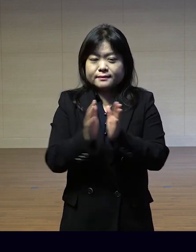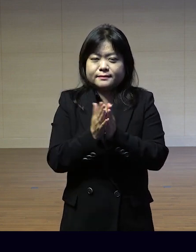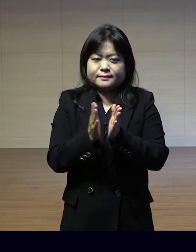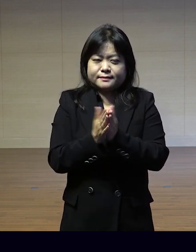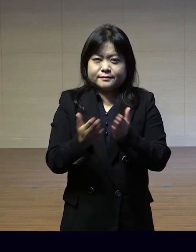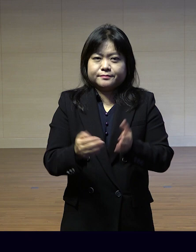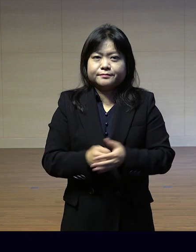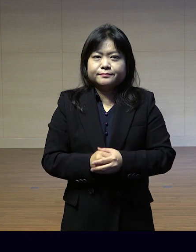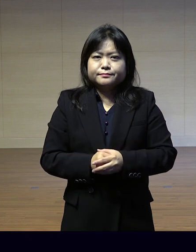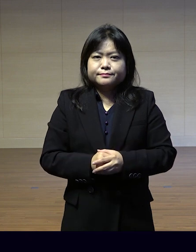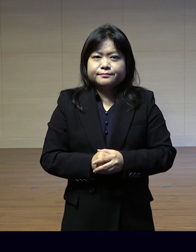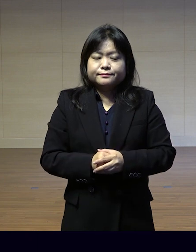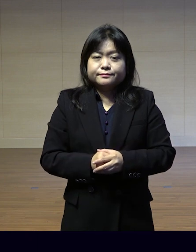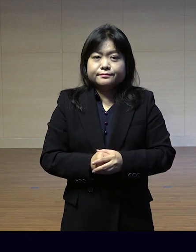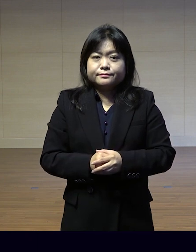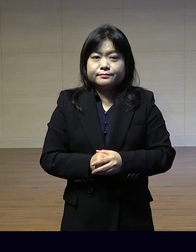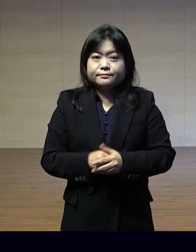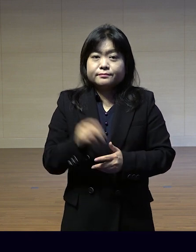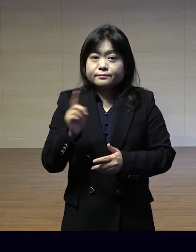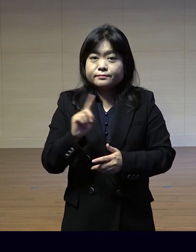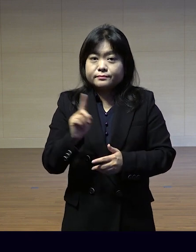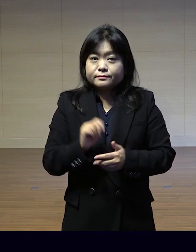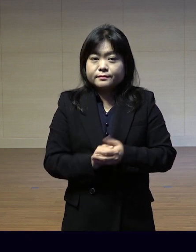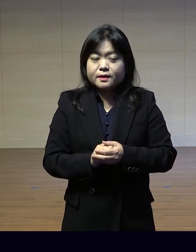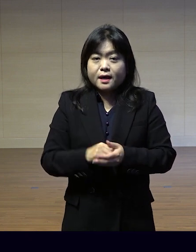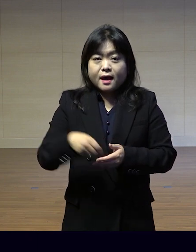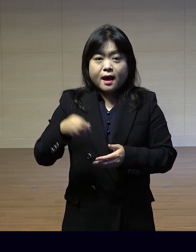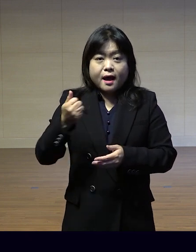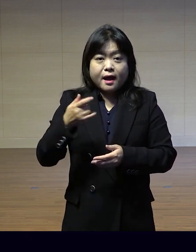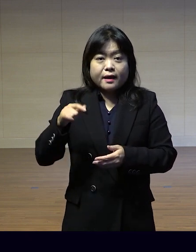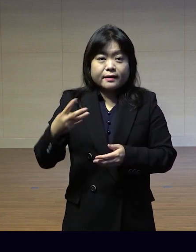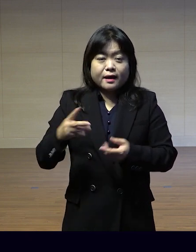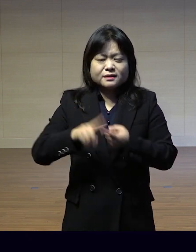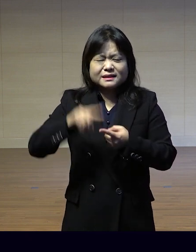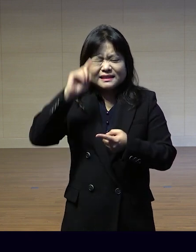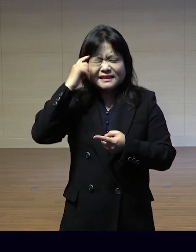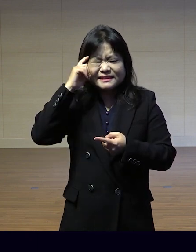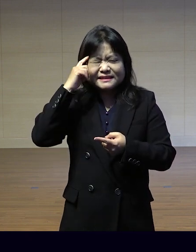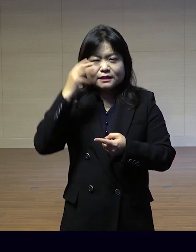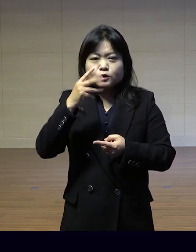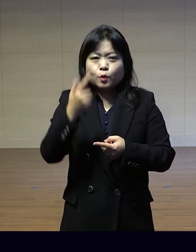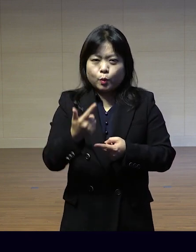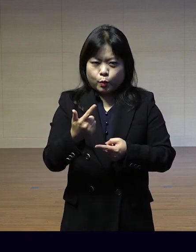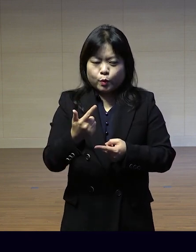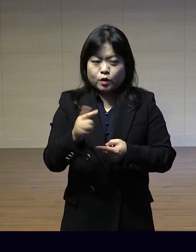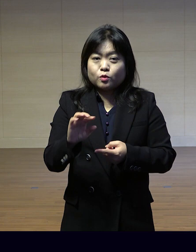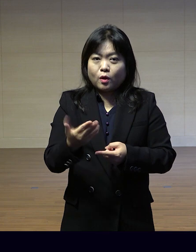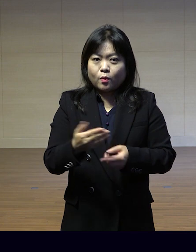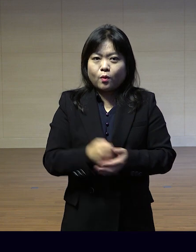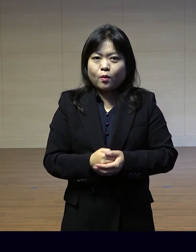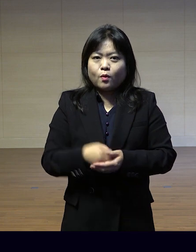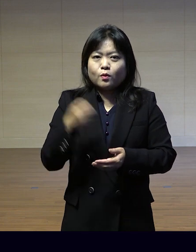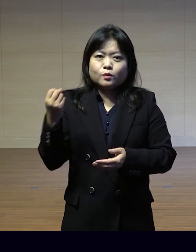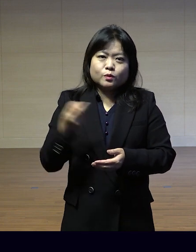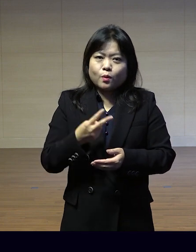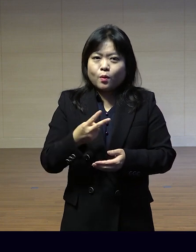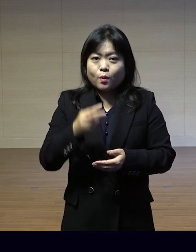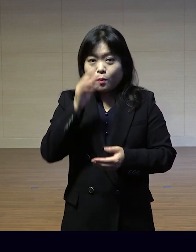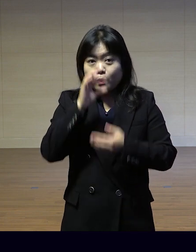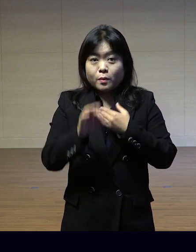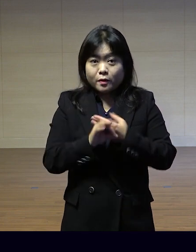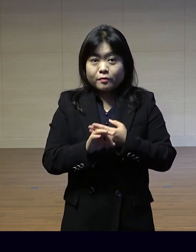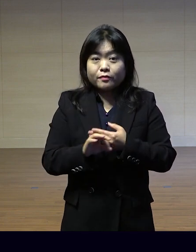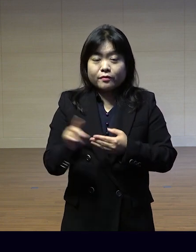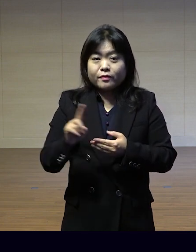텍스트입니다. 한편으로 보면 헤겔한테서는 인식론이기도 하고요. 또 다른 한편으로